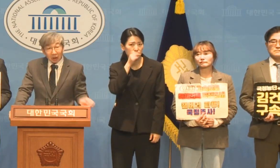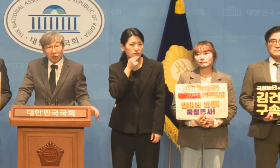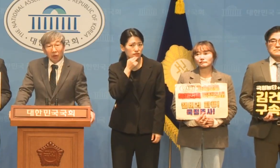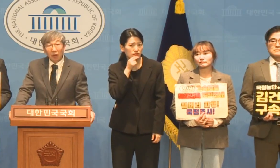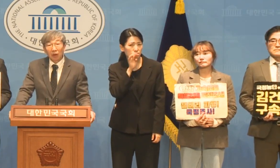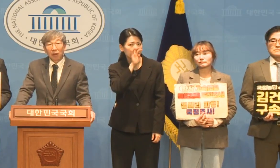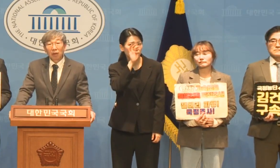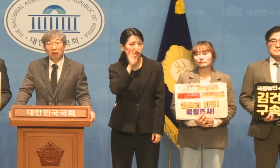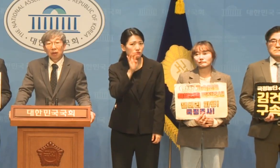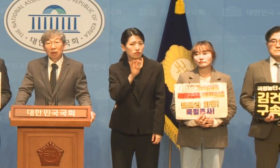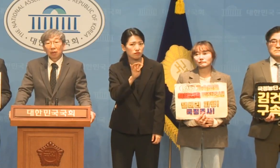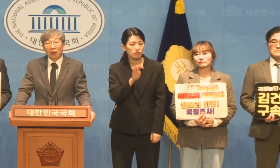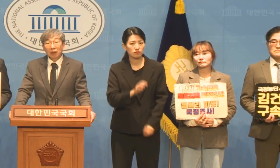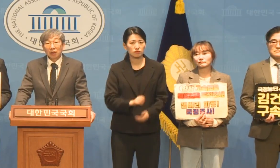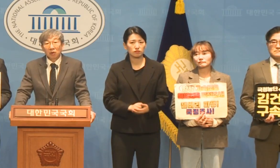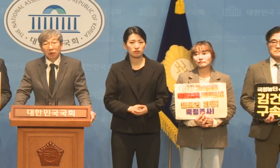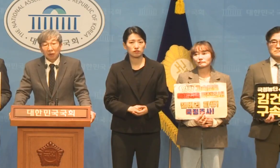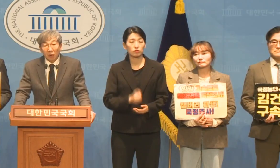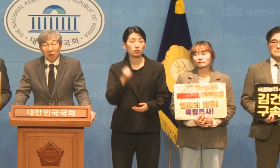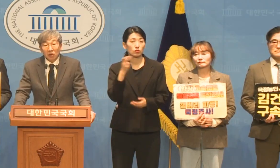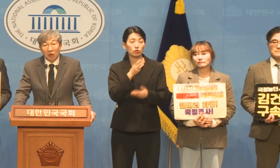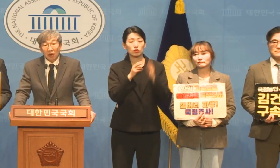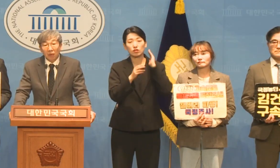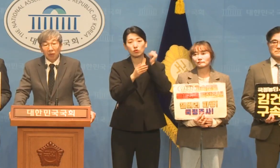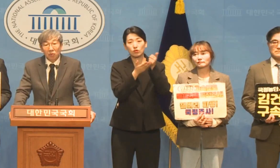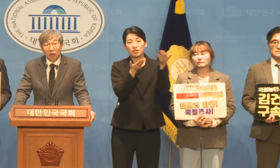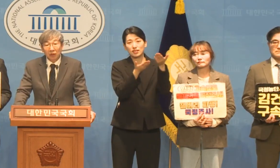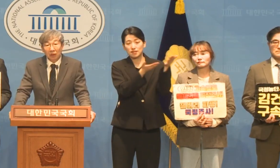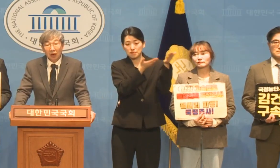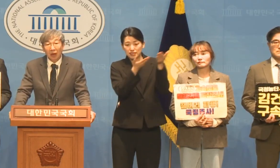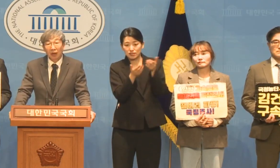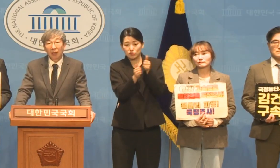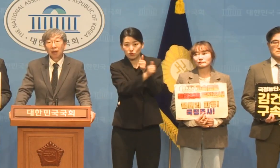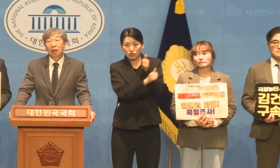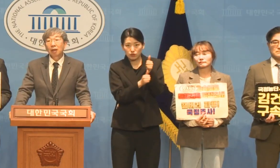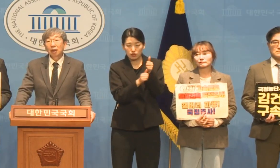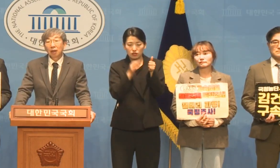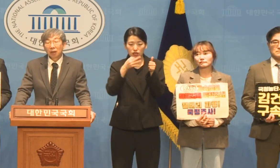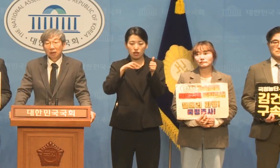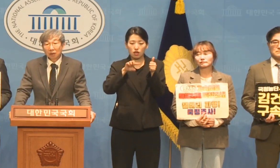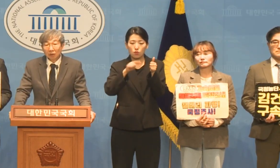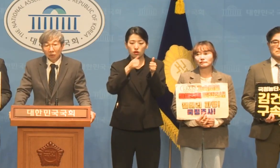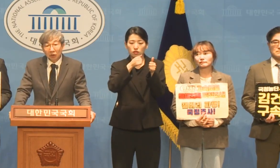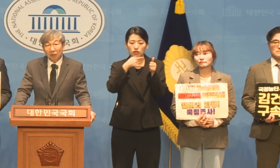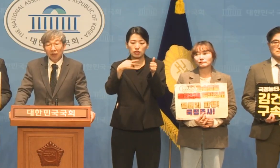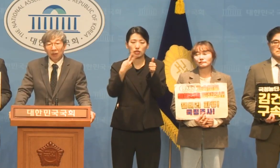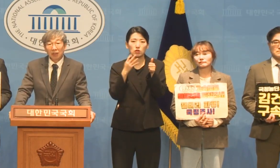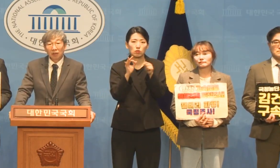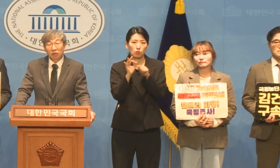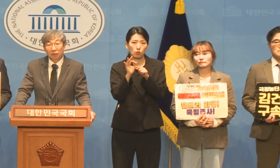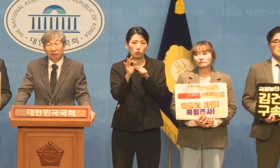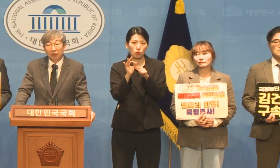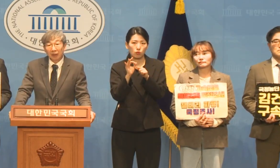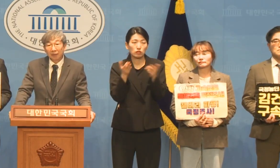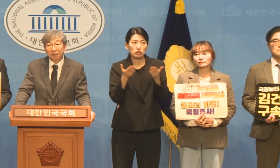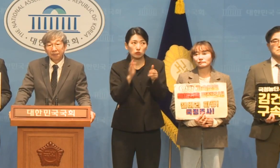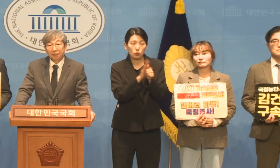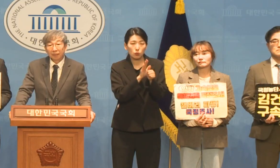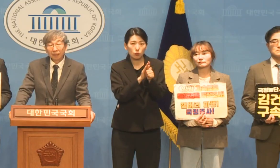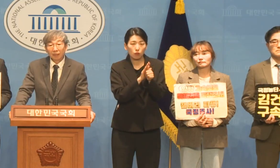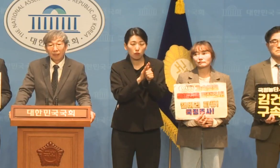인수위 때부터 관계되어 온 원희룡의 역할은 무엇이었는가 의문점이 들지 않을 수